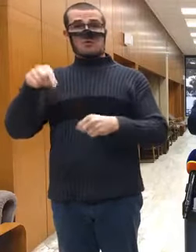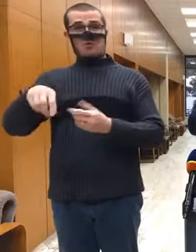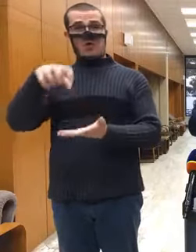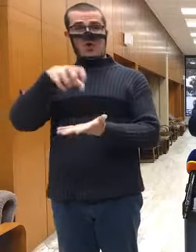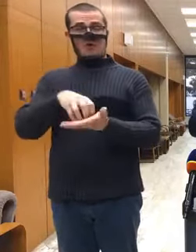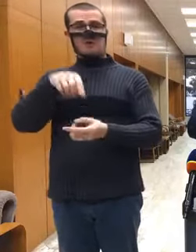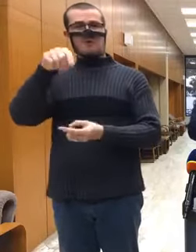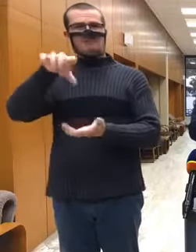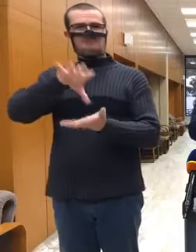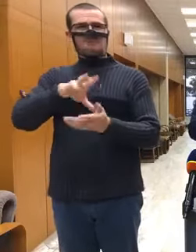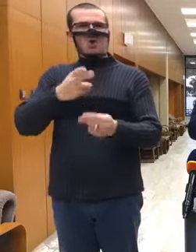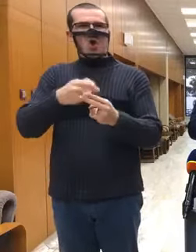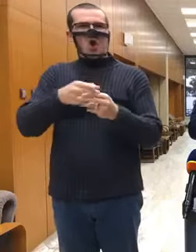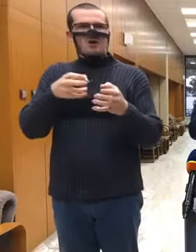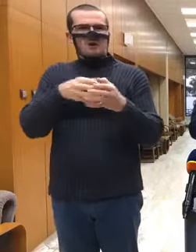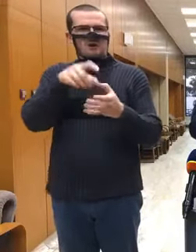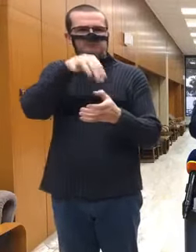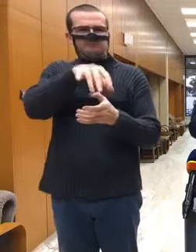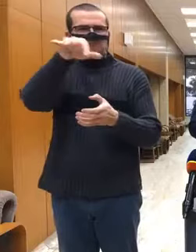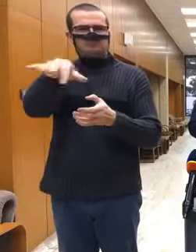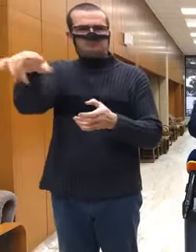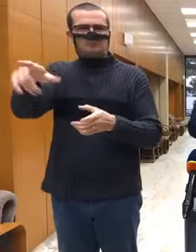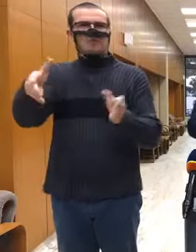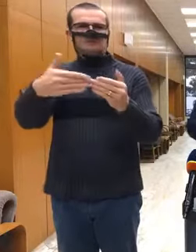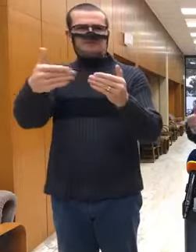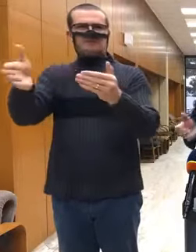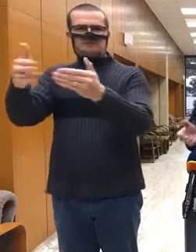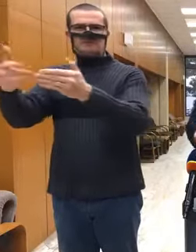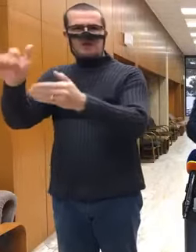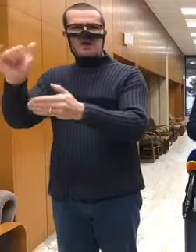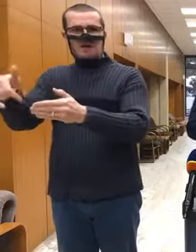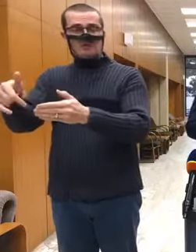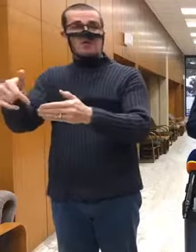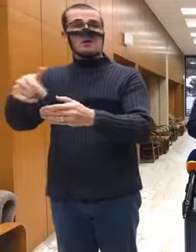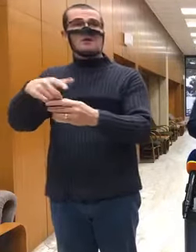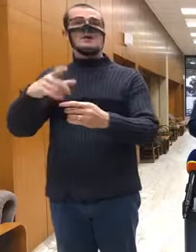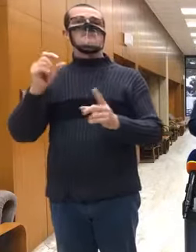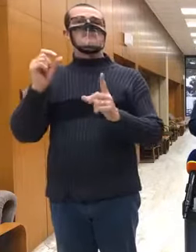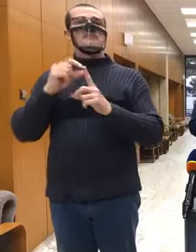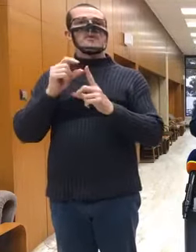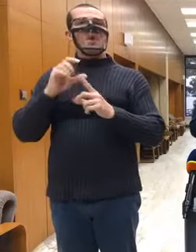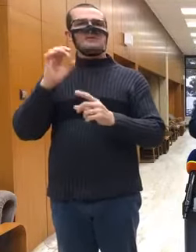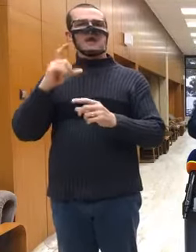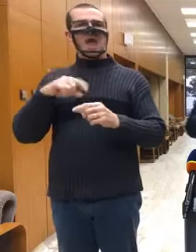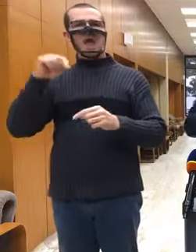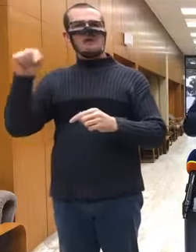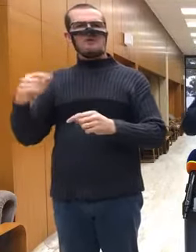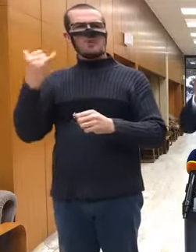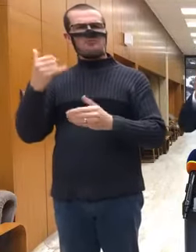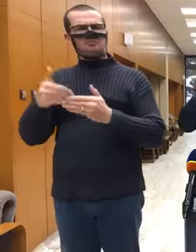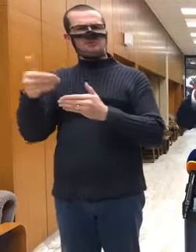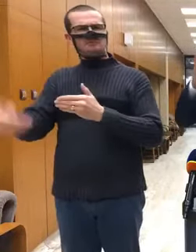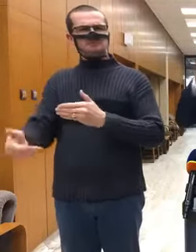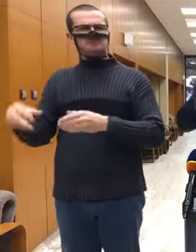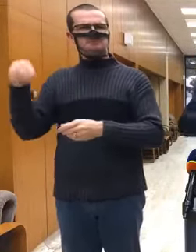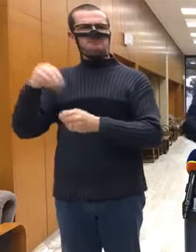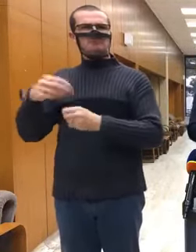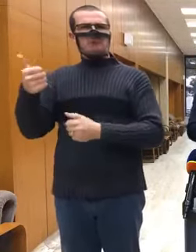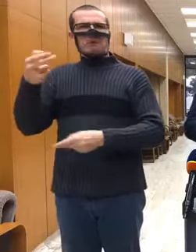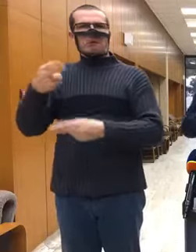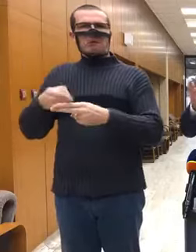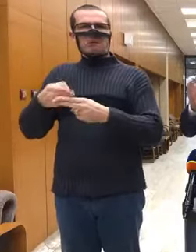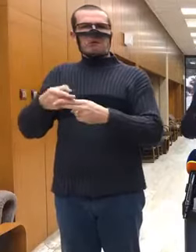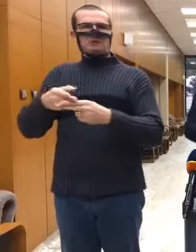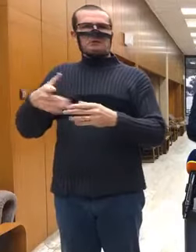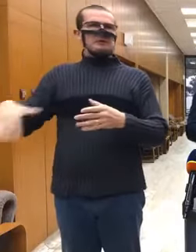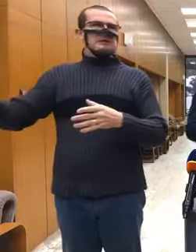kde sú ohniska nákazy. To dáva logiku. Zatvárať reštaurácie v Poltári kde bol jeden nakazený za